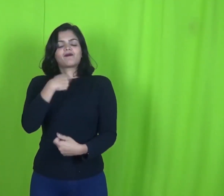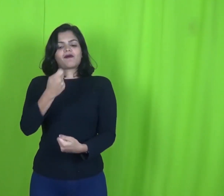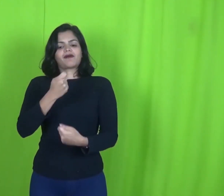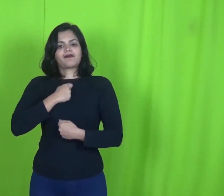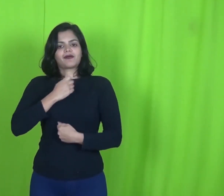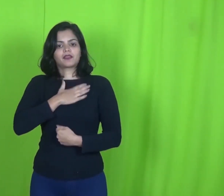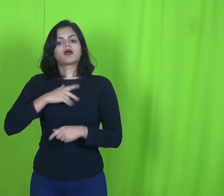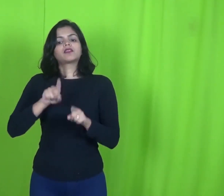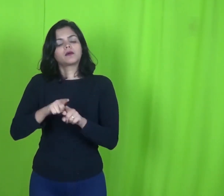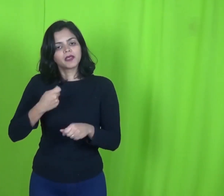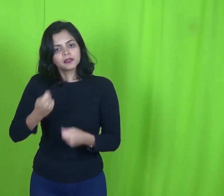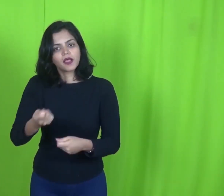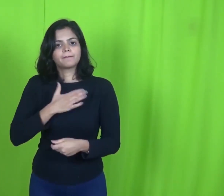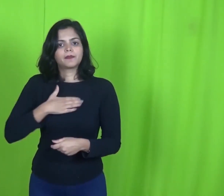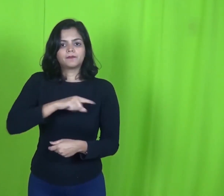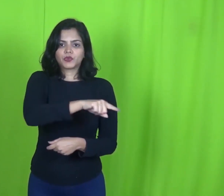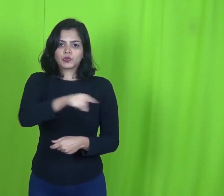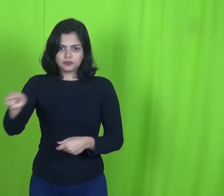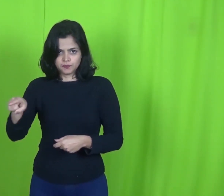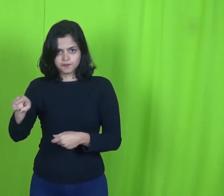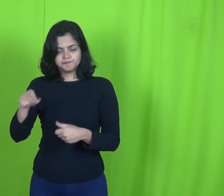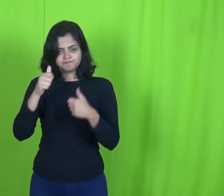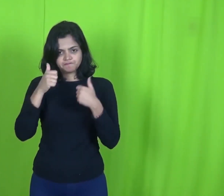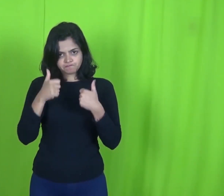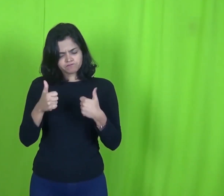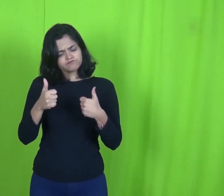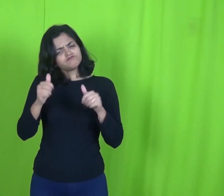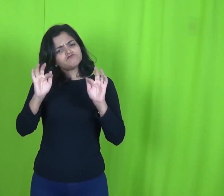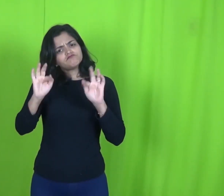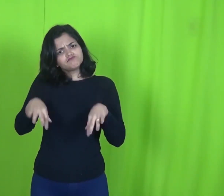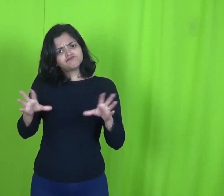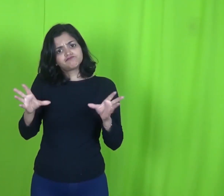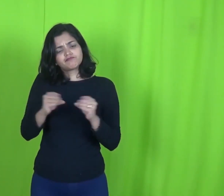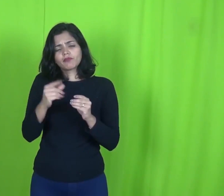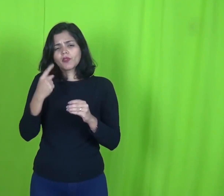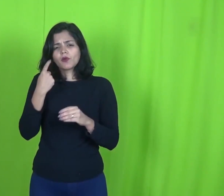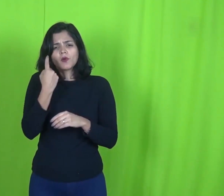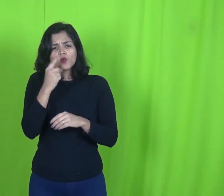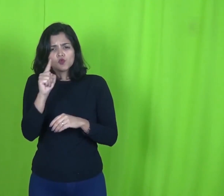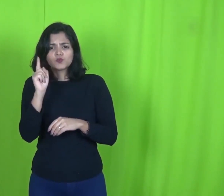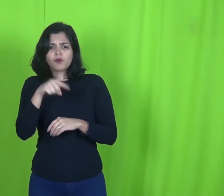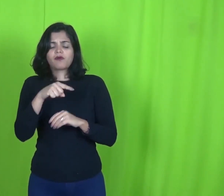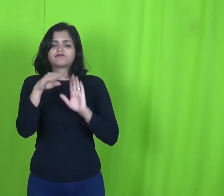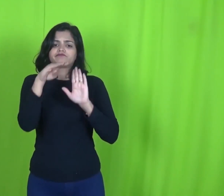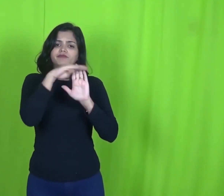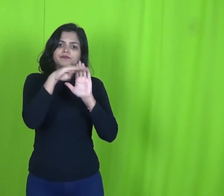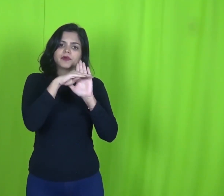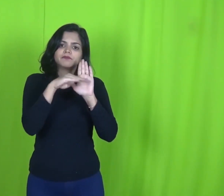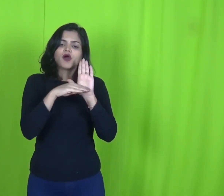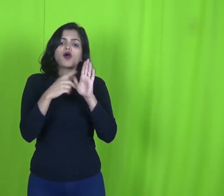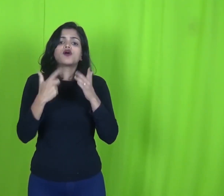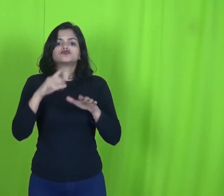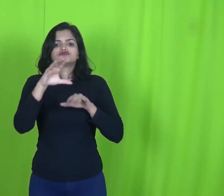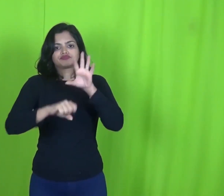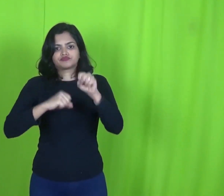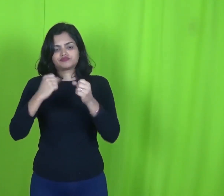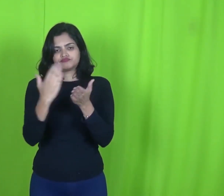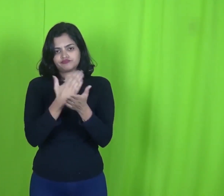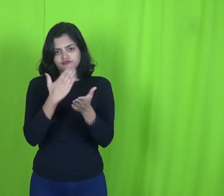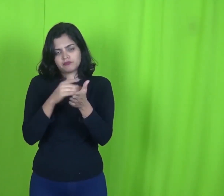que eu consiga desenvolver a minha prática, ok? Estamos finalizando a nossa última aula, os nossos conteúdos